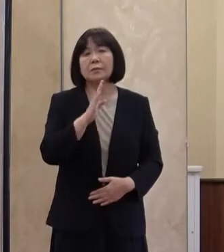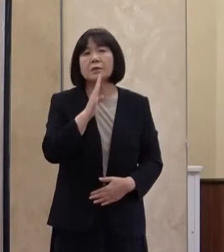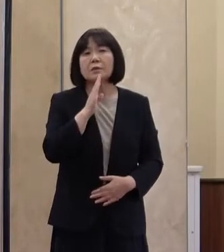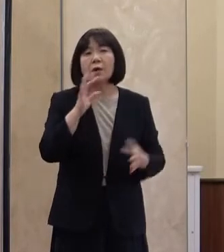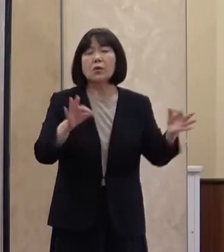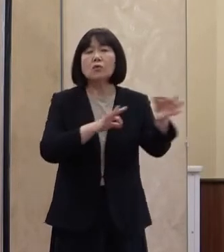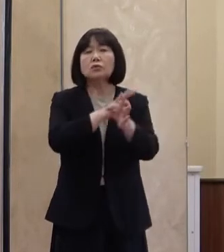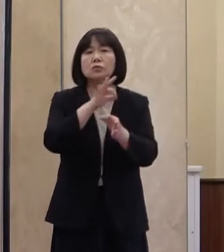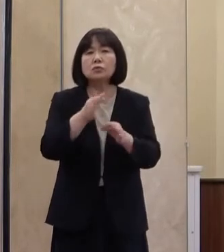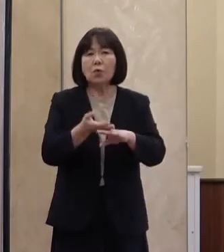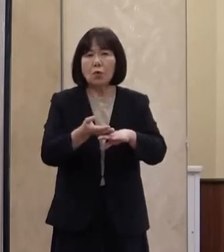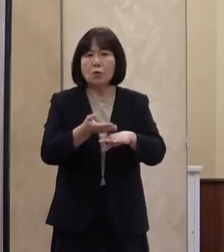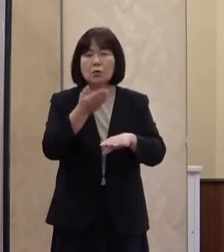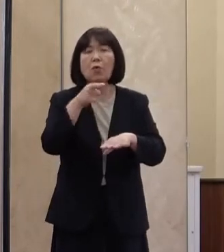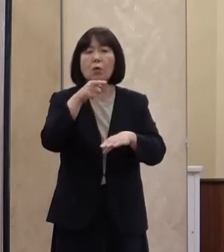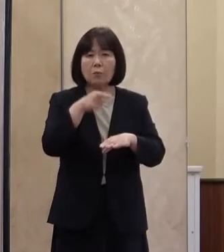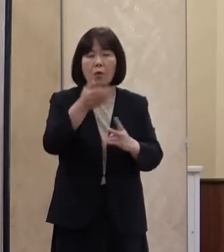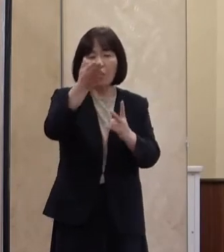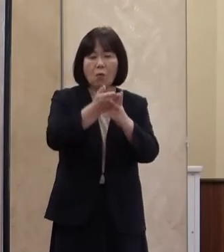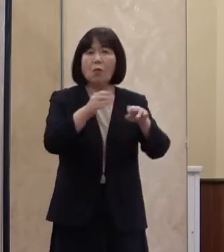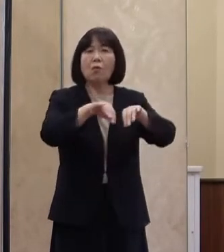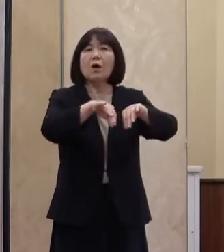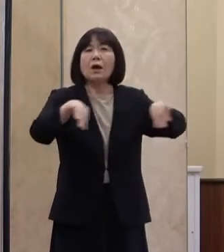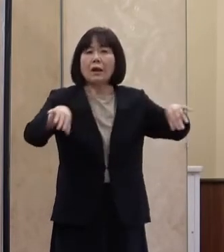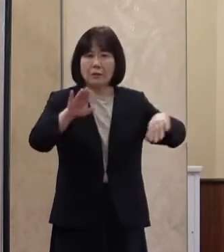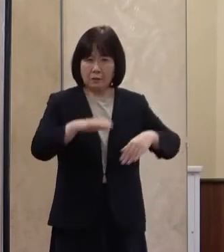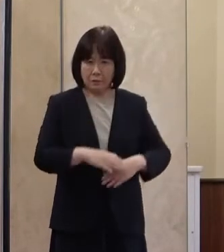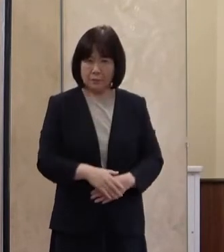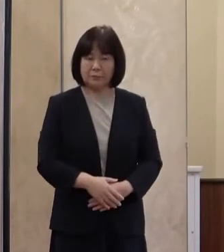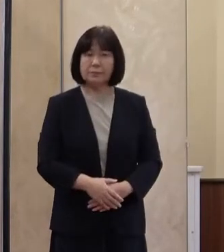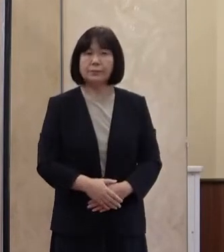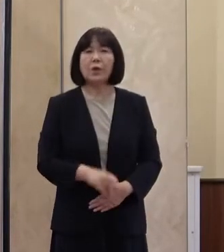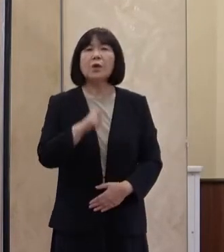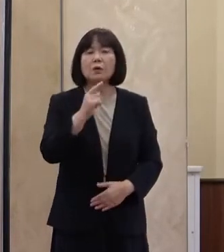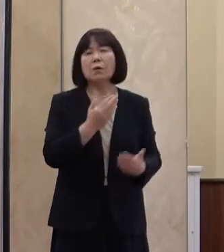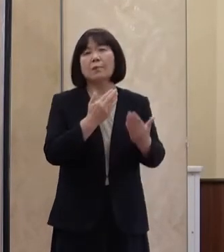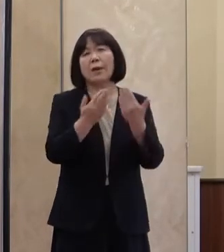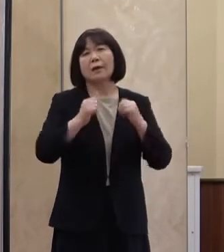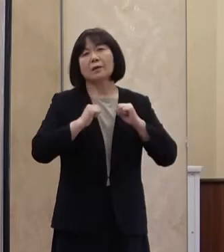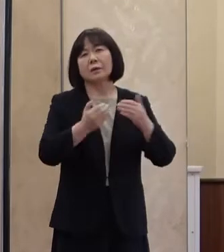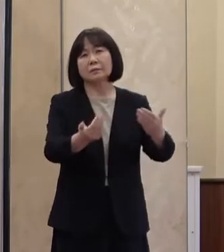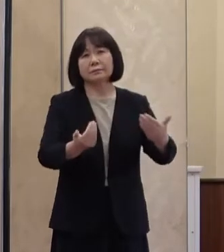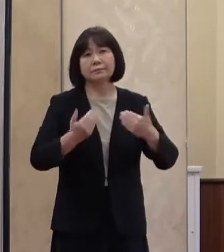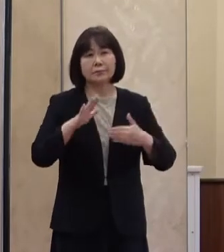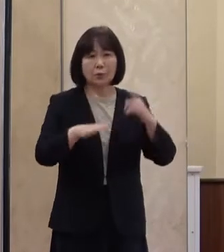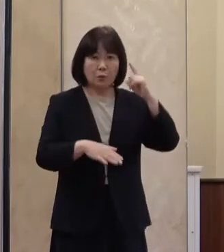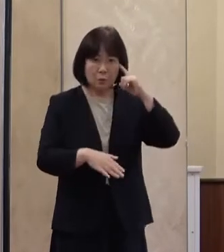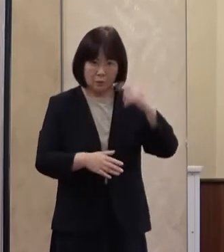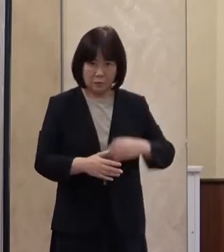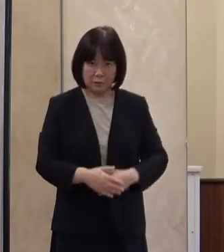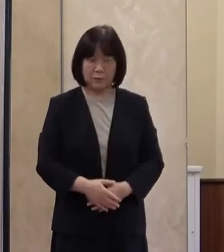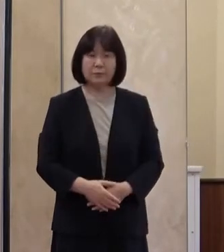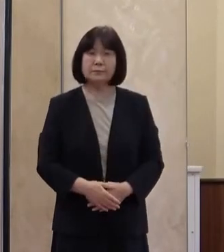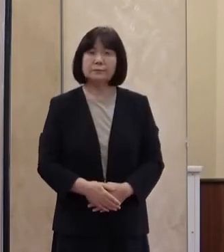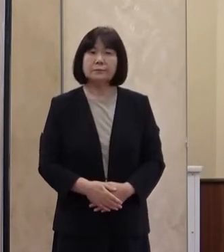運用上においてもやっぱりこれは分かれているわけです。ここはやっぱり明確にした方がいいと思ってます。で、